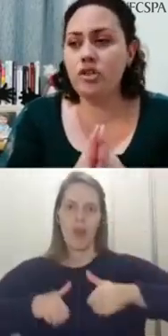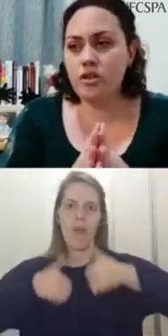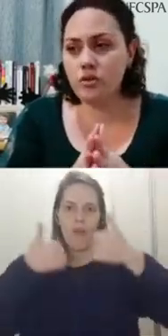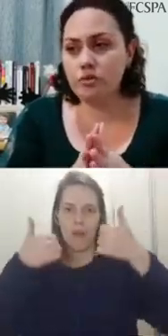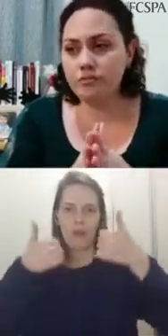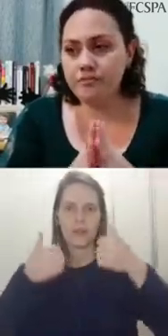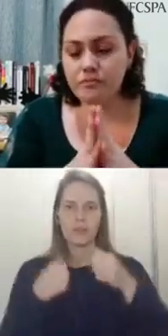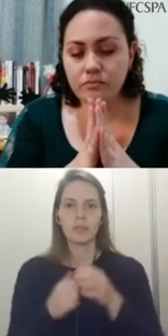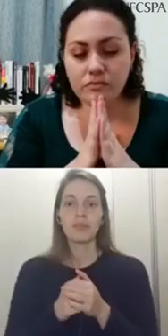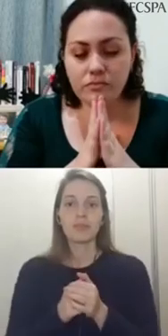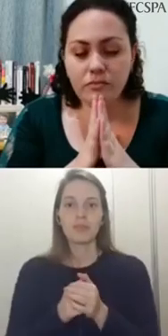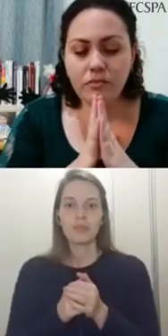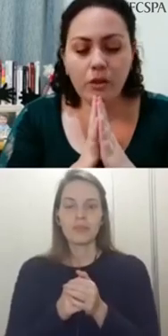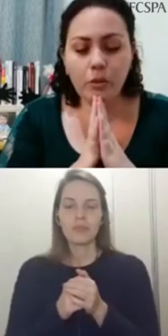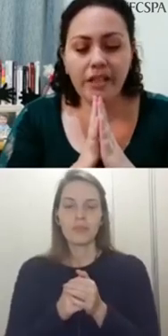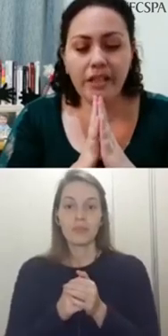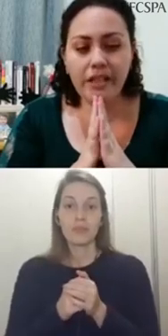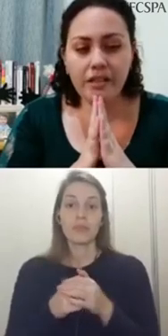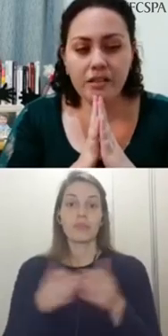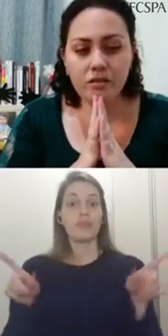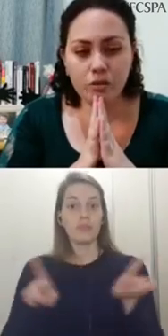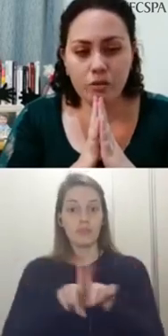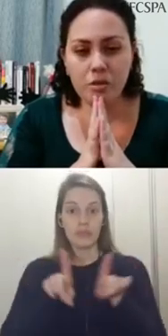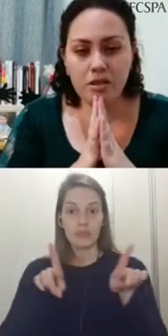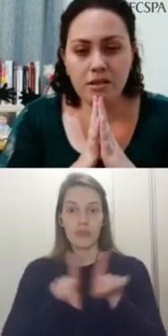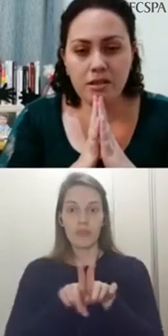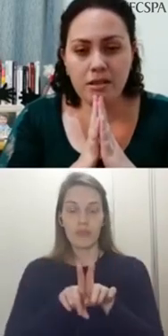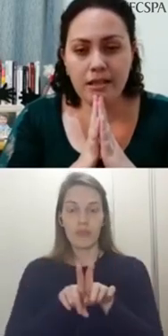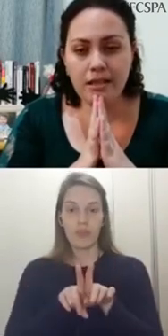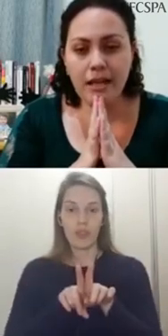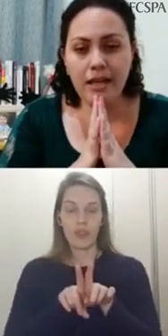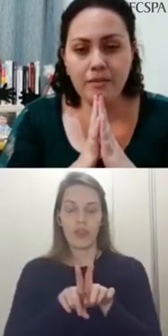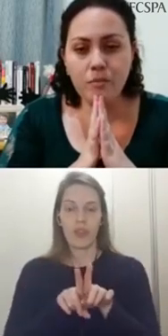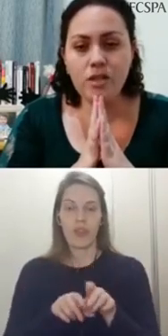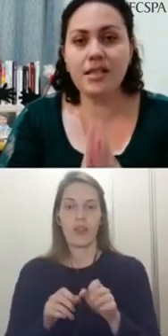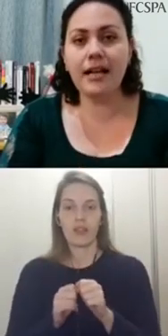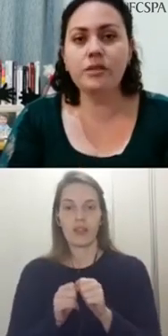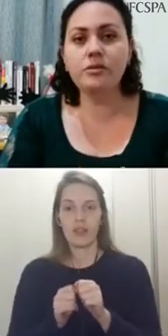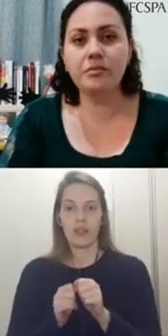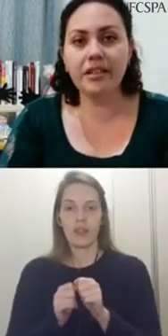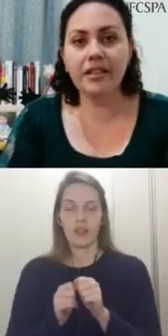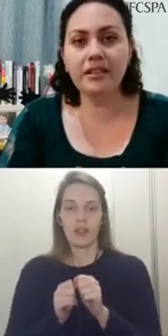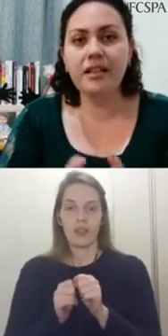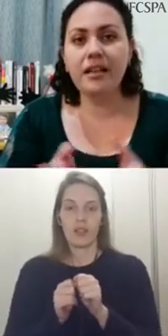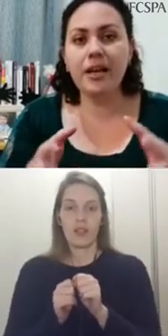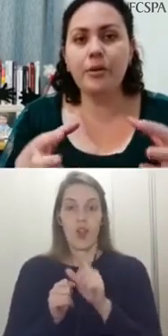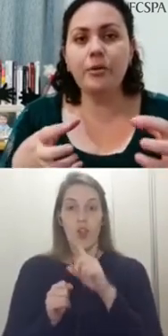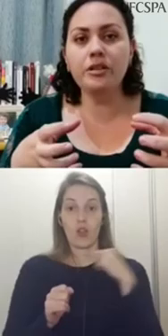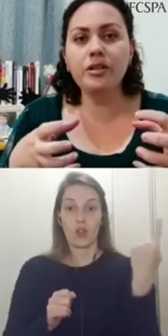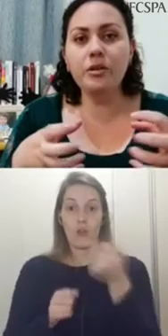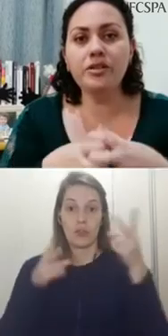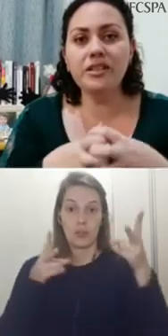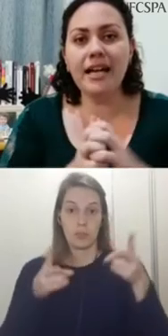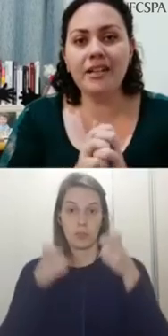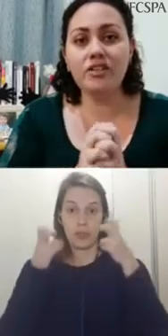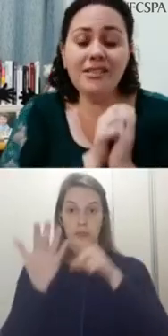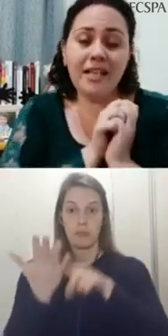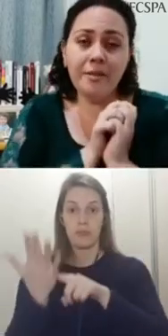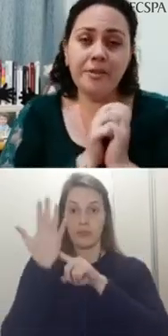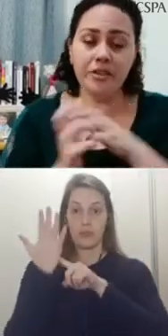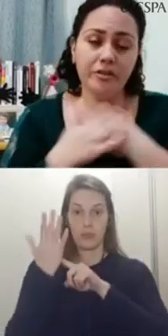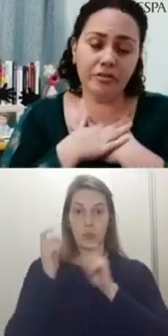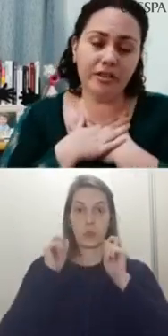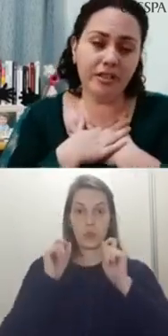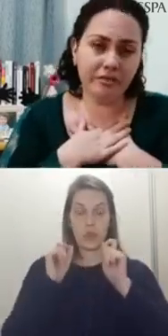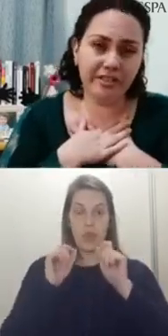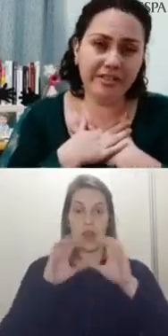além disso, o que nos tem mostrado também é o quanto a comunidade